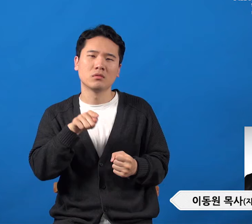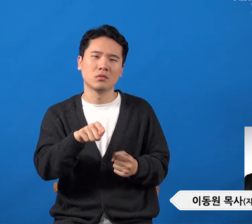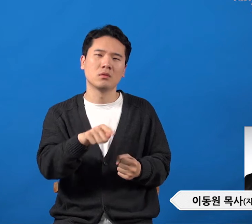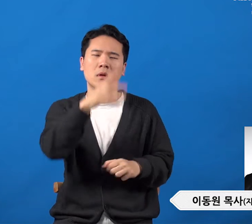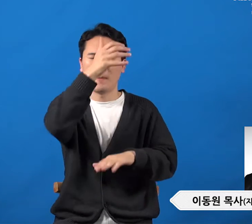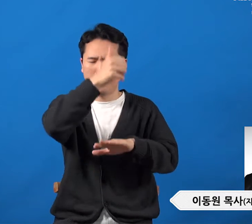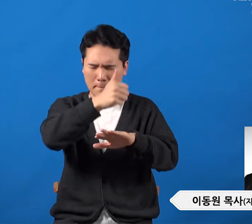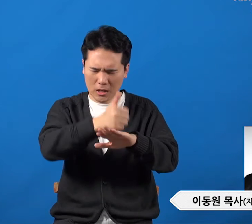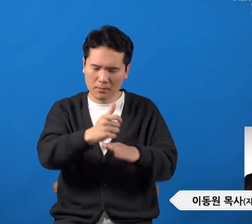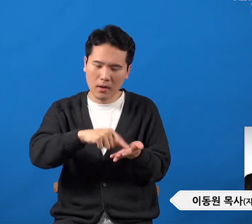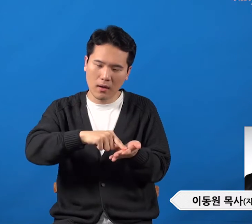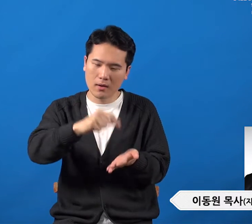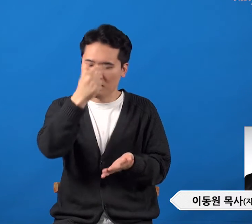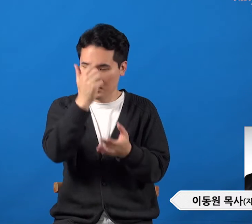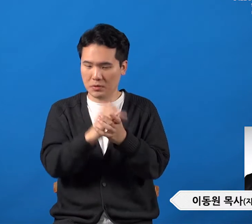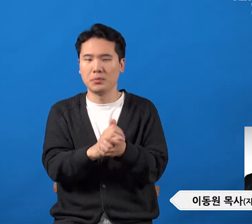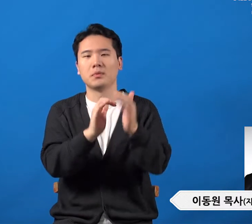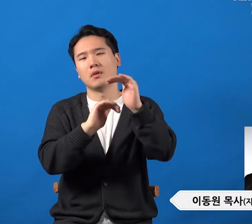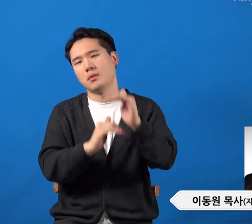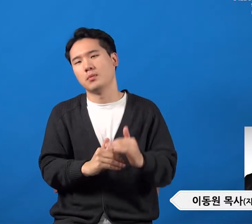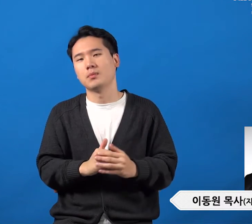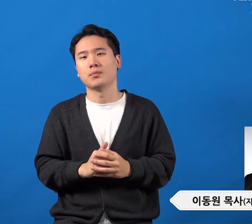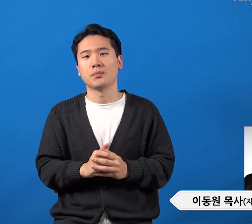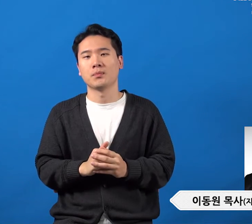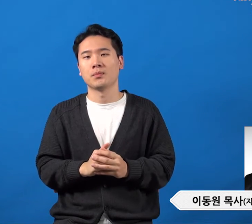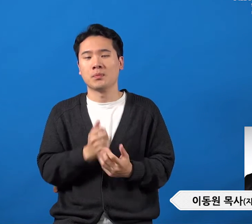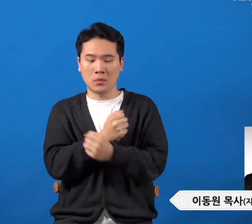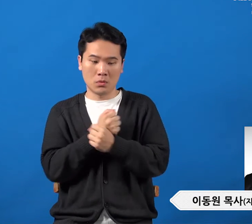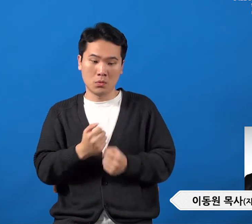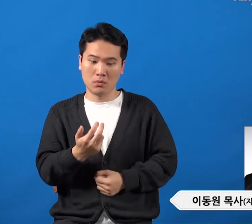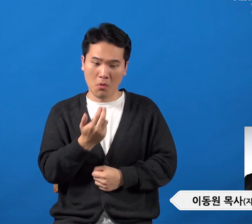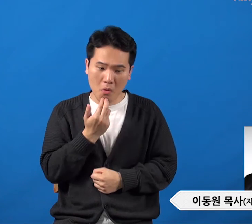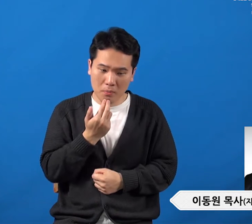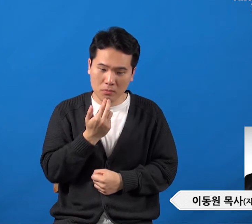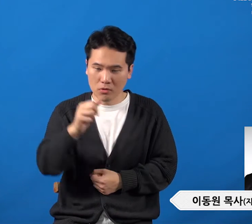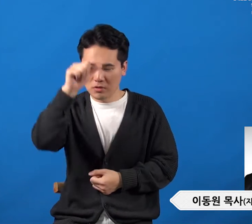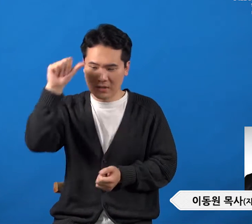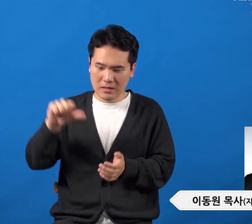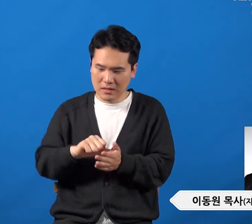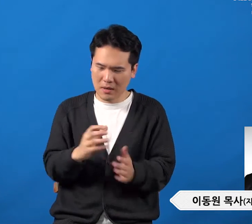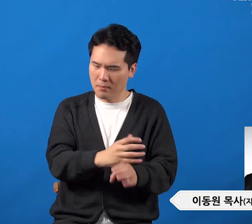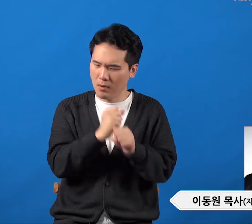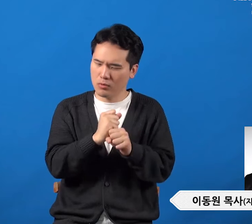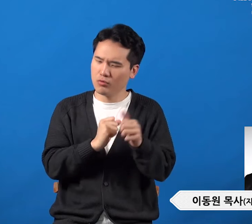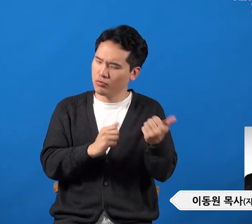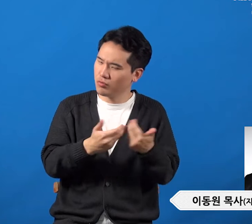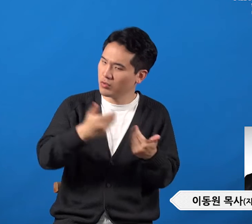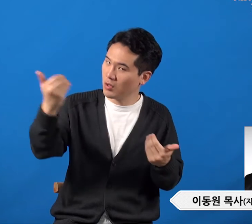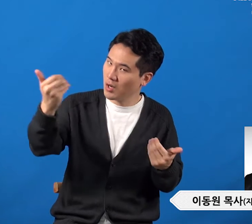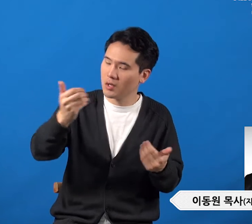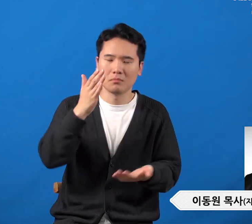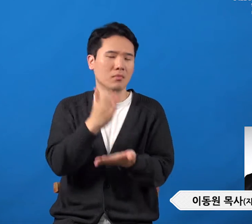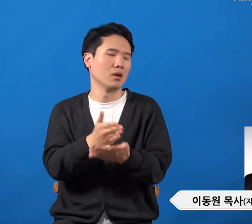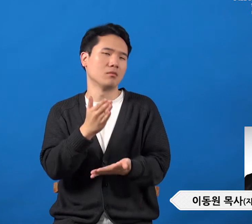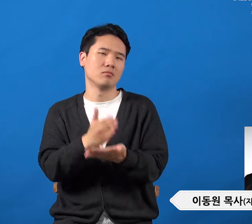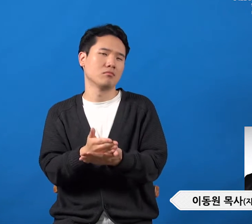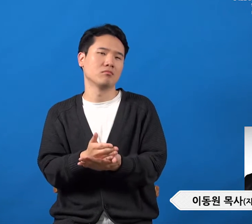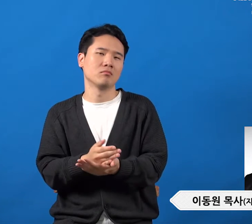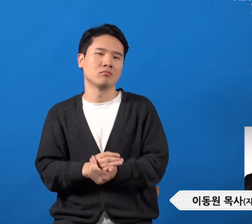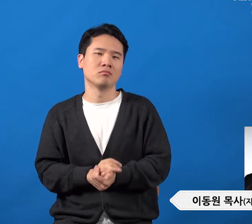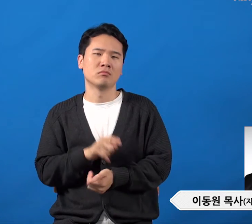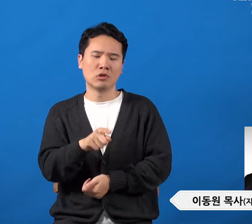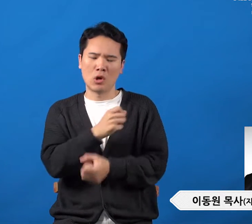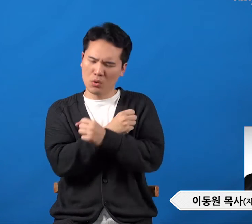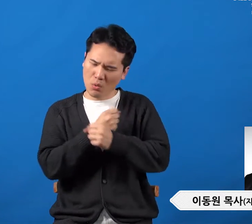마지막 결산의 기도였습니다. 용서 없이 인생을 마무리할 생각을 하지 말아야 합니다. 그리고